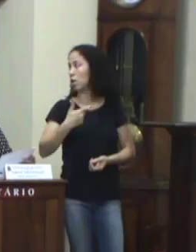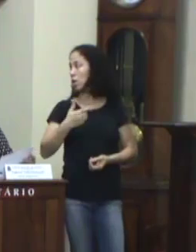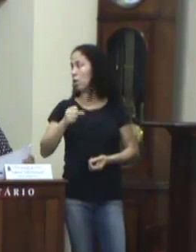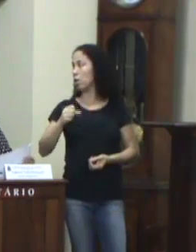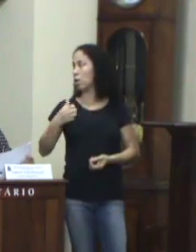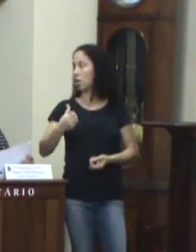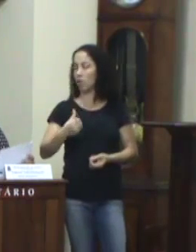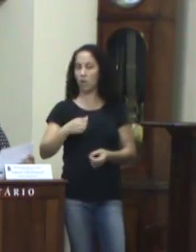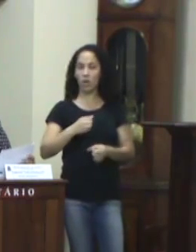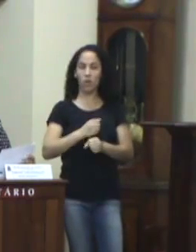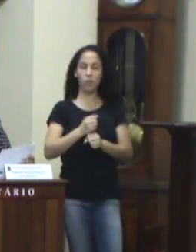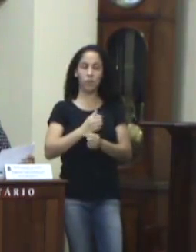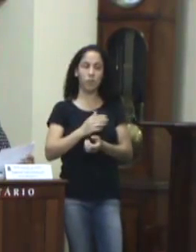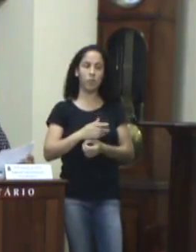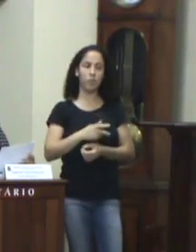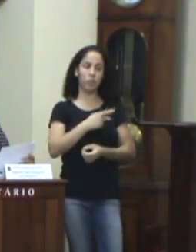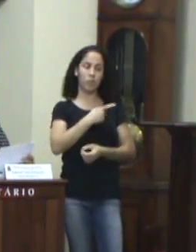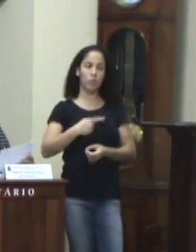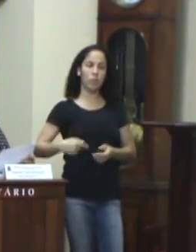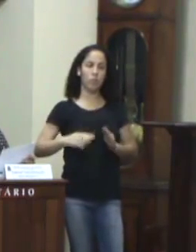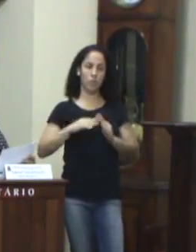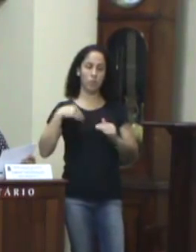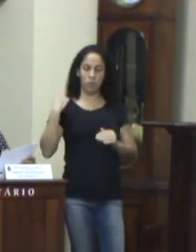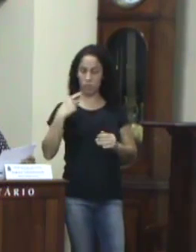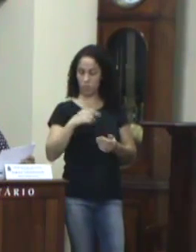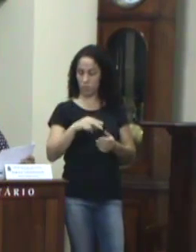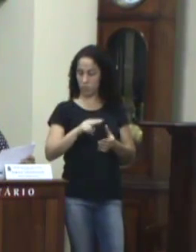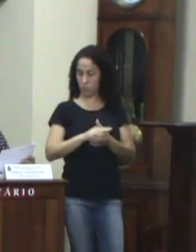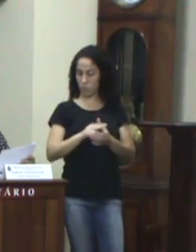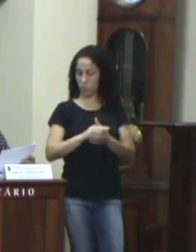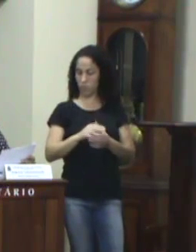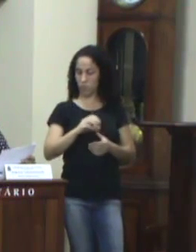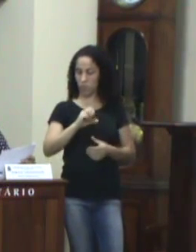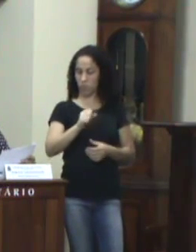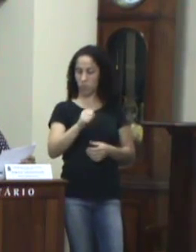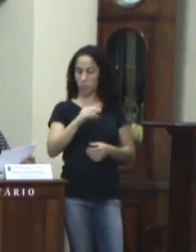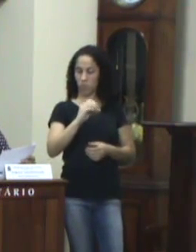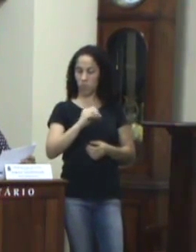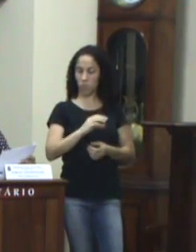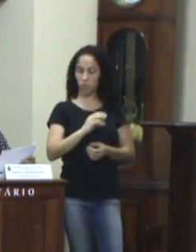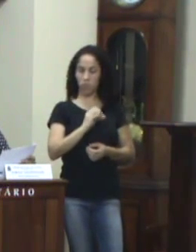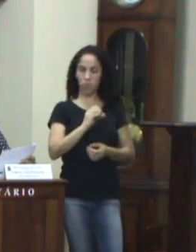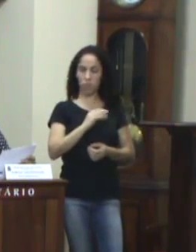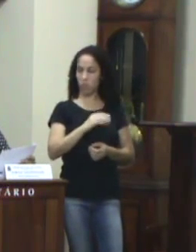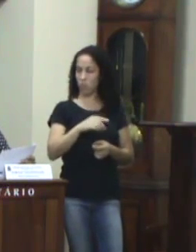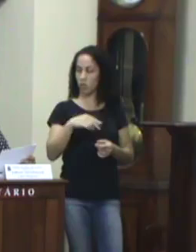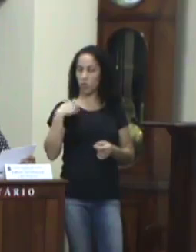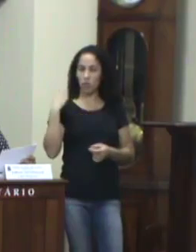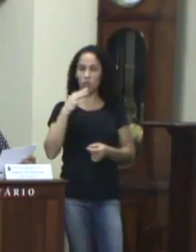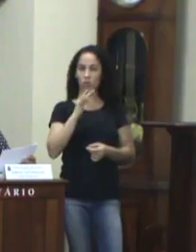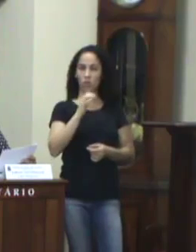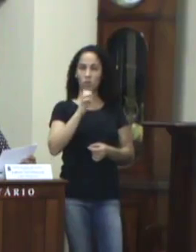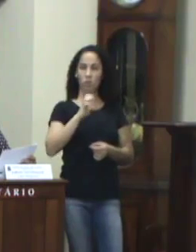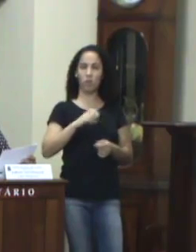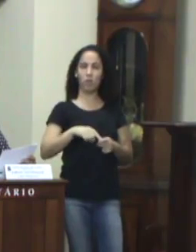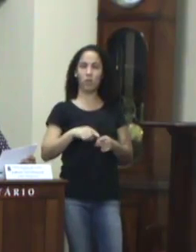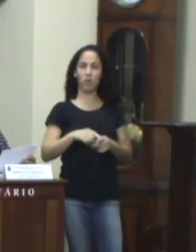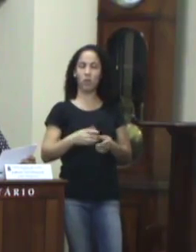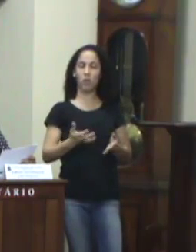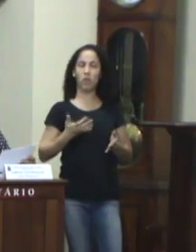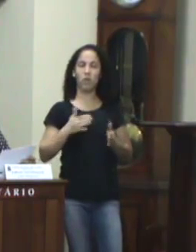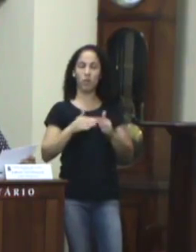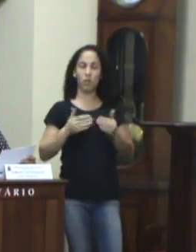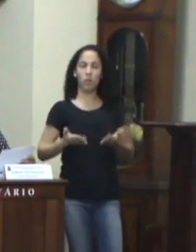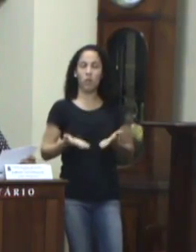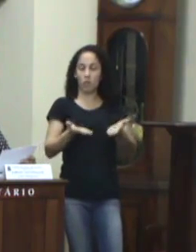2018. Excelentíssimo senhor presidente da Câmara Municipal de Valença, vereador Saulo Corrêa. A vereadora Fabiana Vasconcelos, no uso de